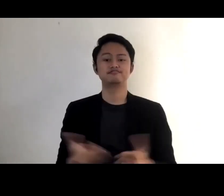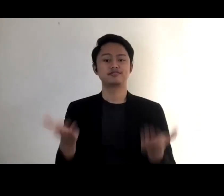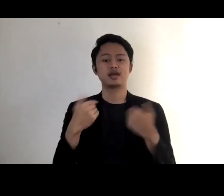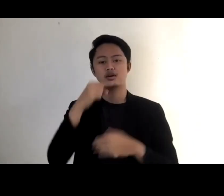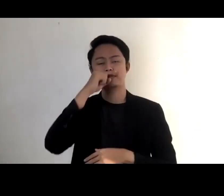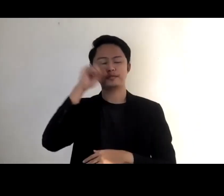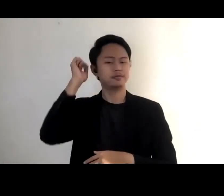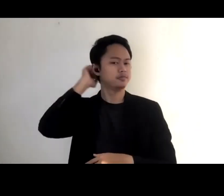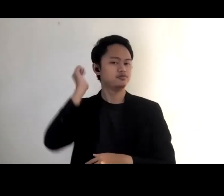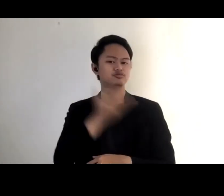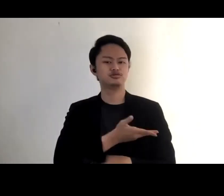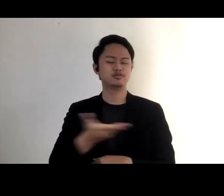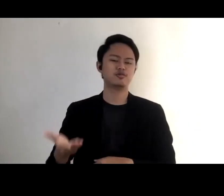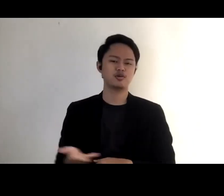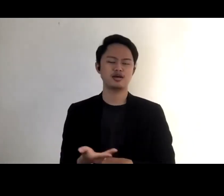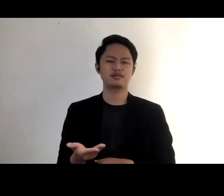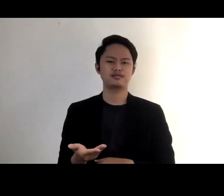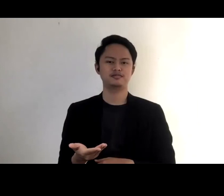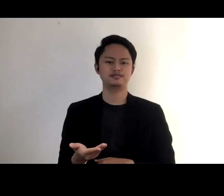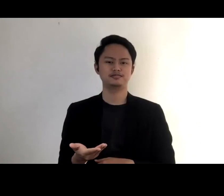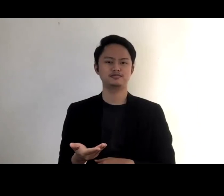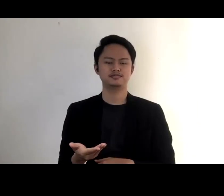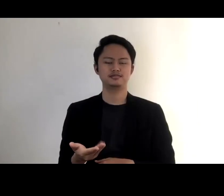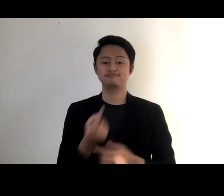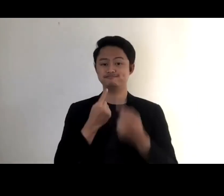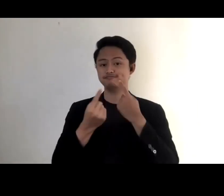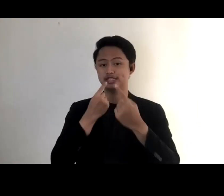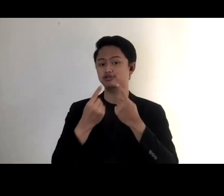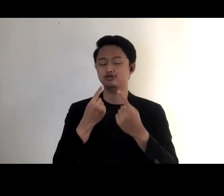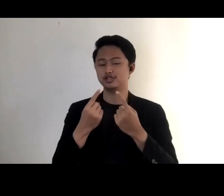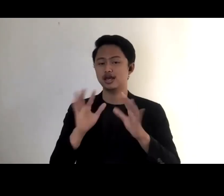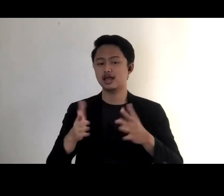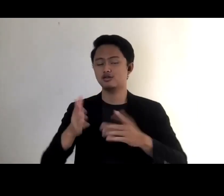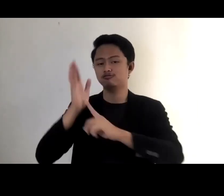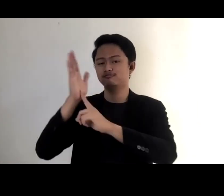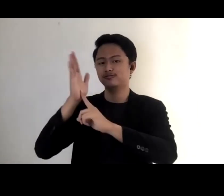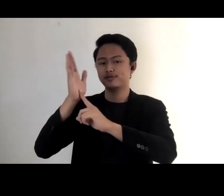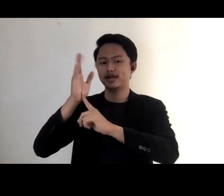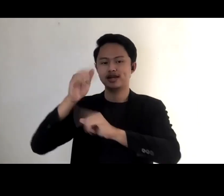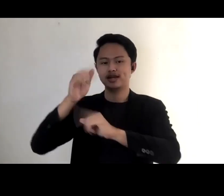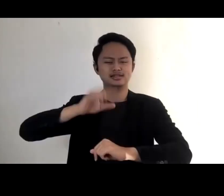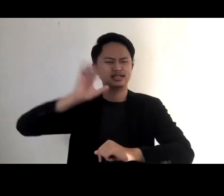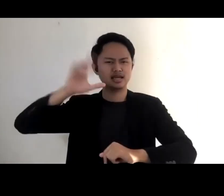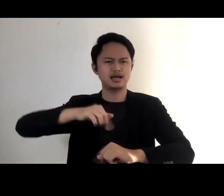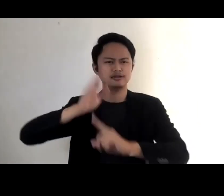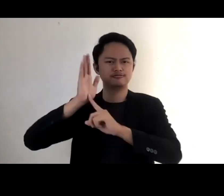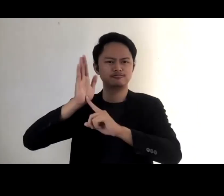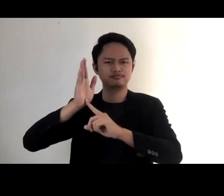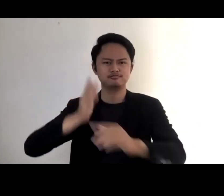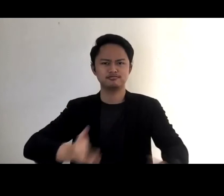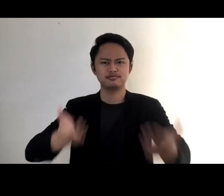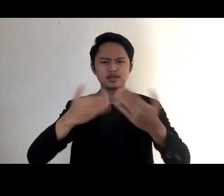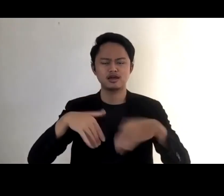sekalian yang hadir pada diskusi atau webinar pada siang ini, mari